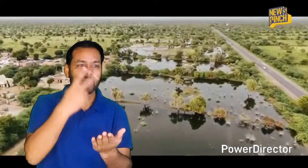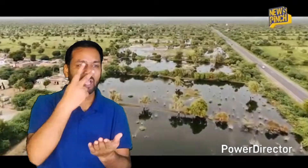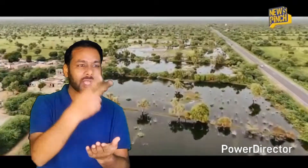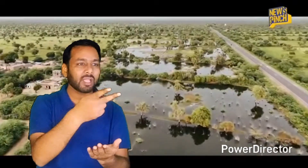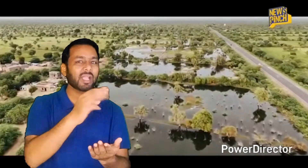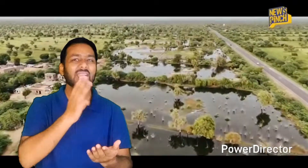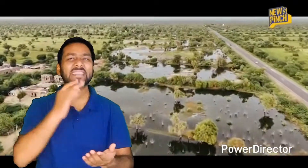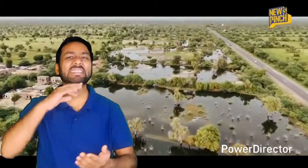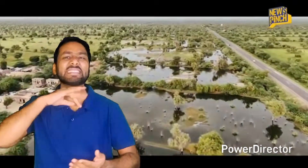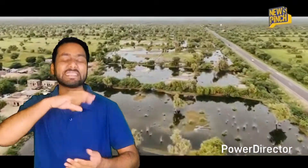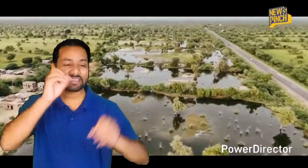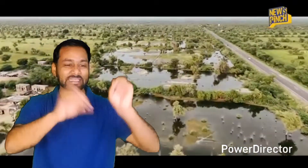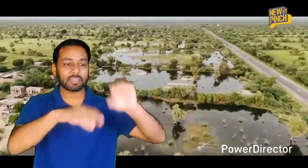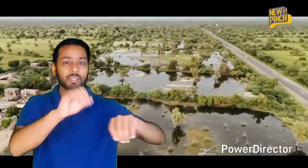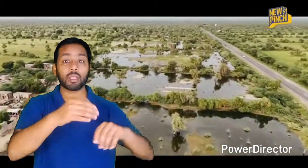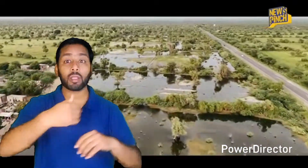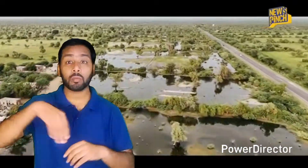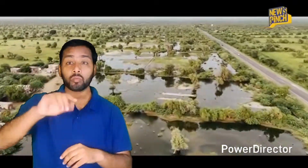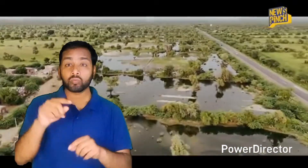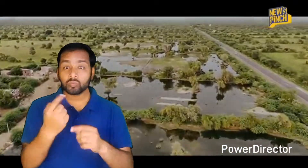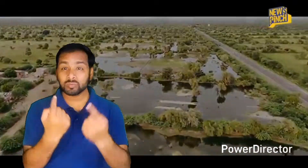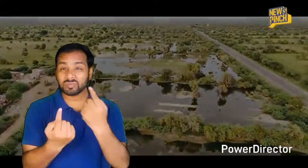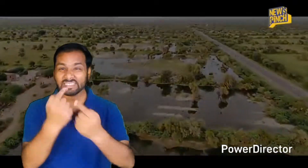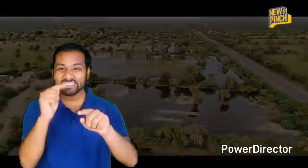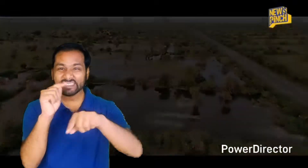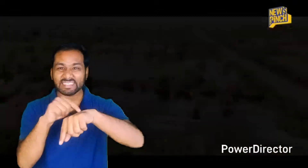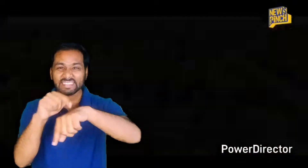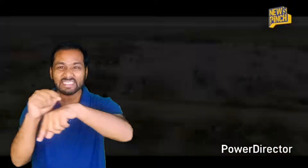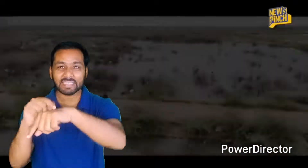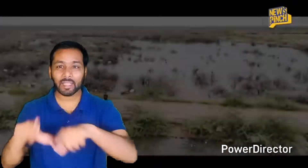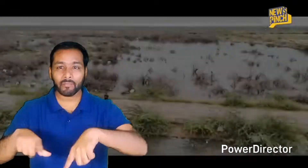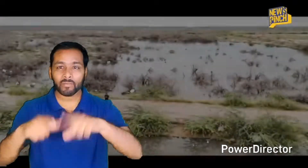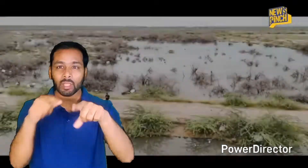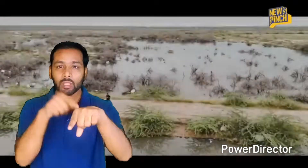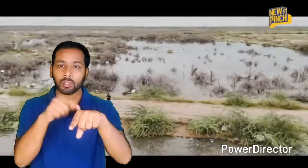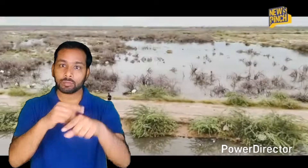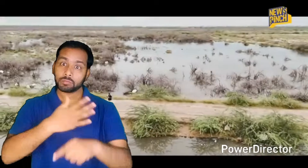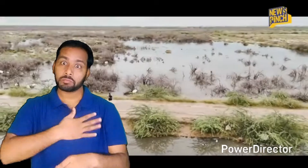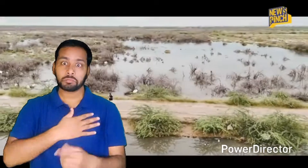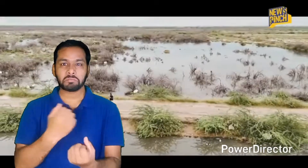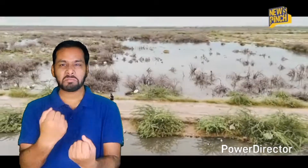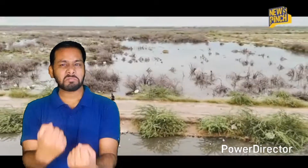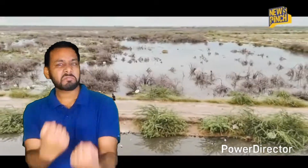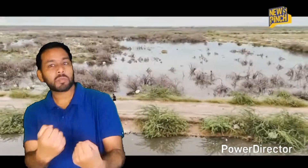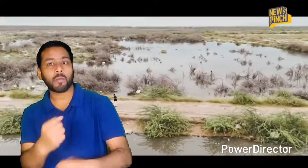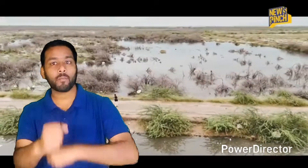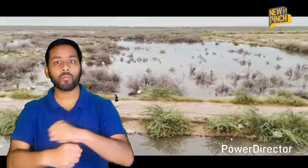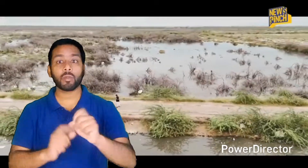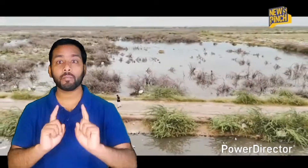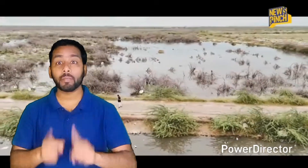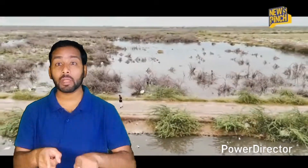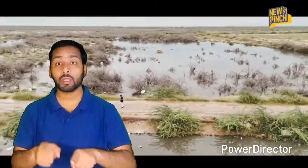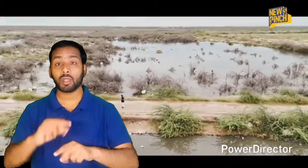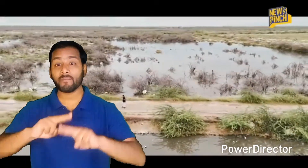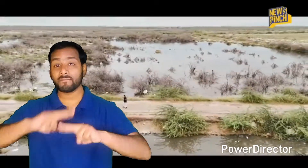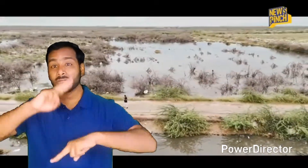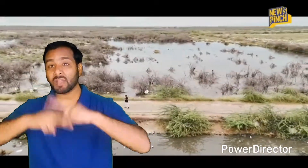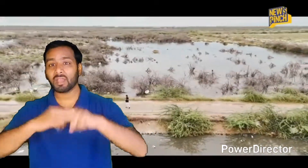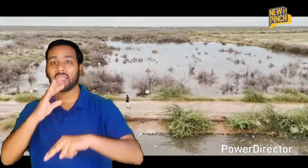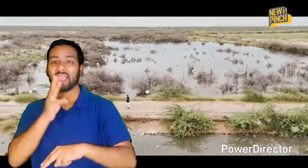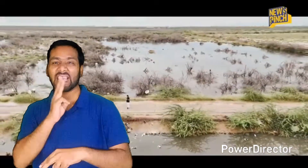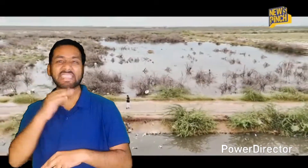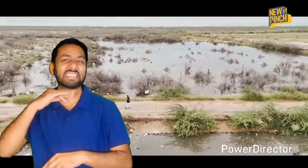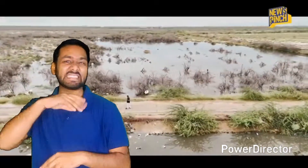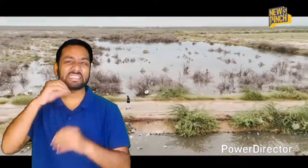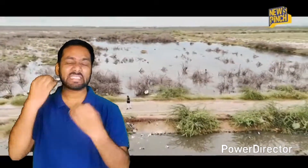खेत थे, जो खेत अब डूब चुके हैं। इन खेतों में बबूल दिख रहे थे। बबूल ऐसा पेड़ होता है जो दुर्गम से दुर्गम परिस्थितियों में